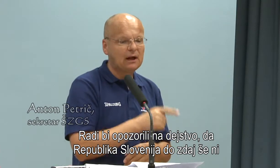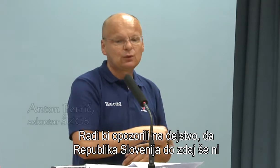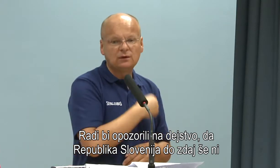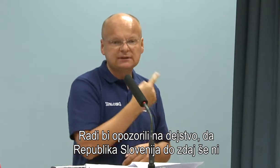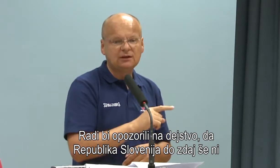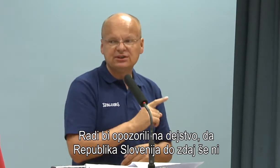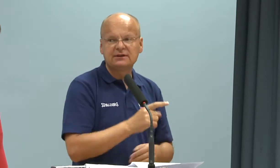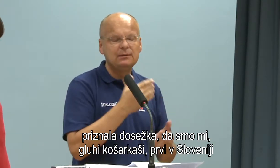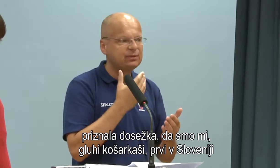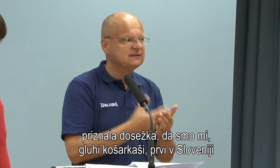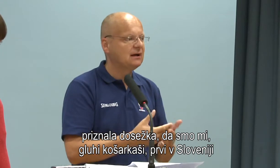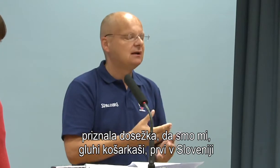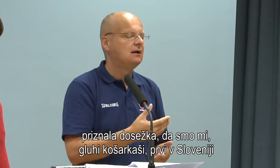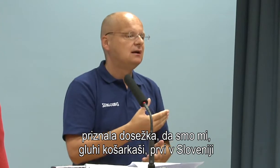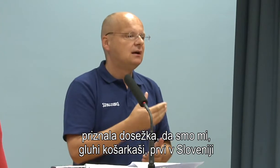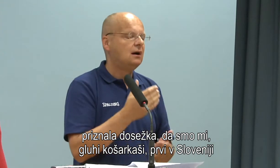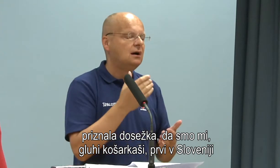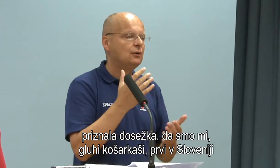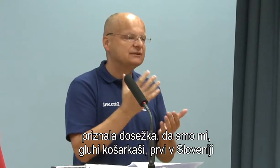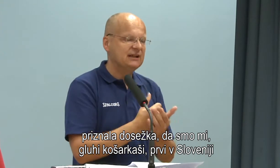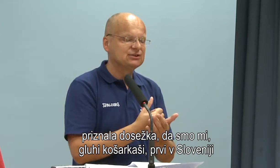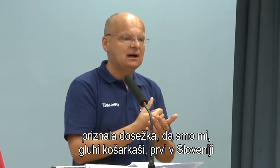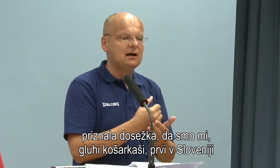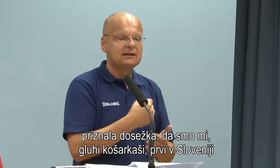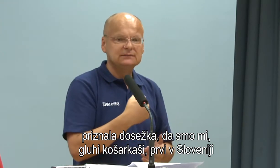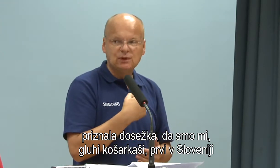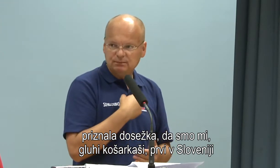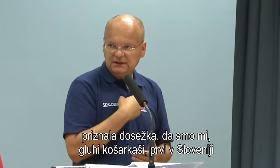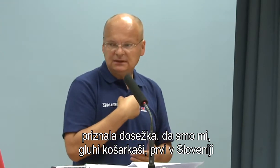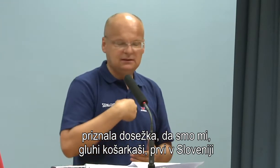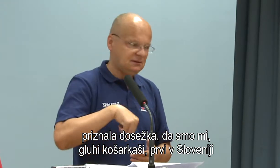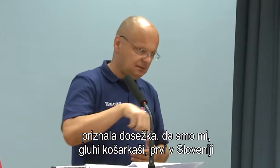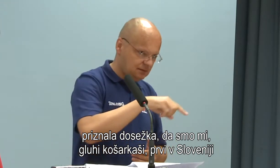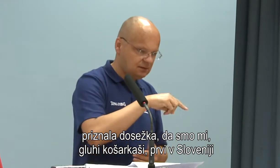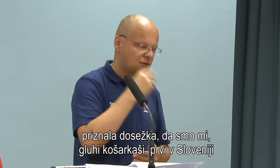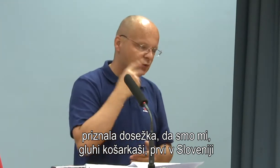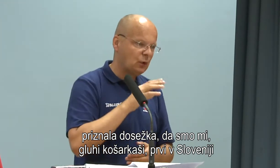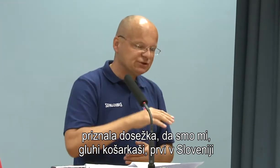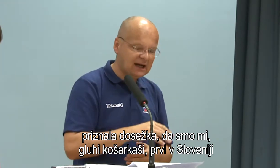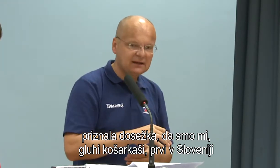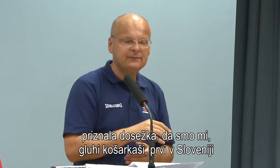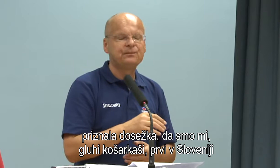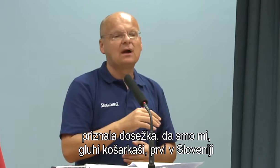da Republika Slovenija do zdaj še ni priznala dosežka, da smo mi, gluhi